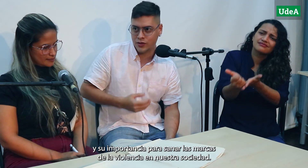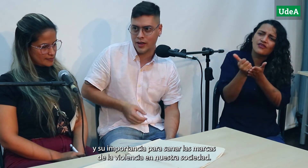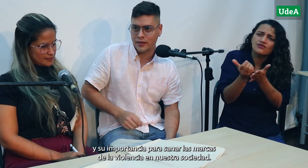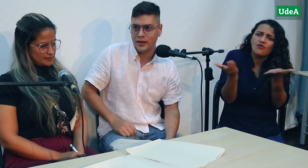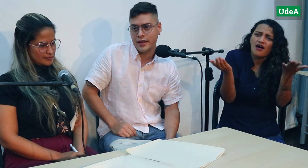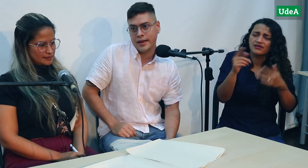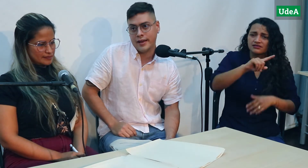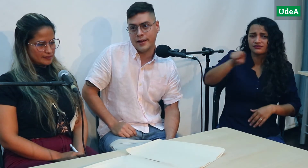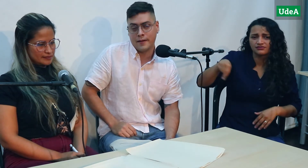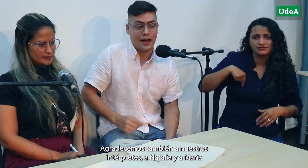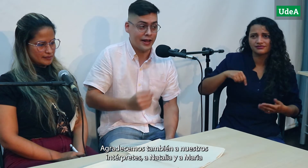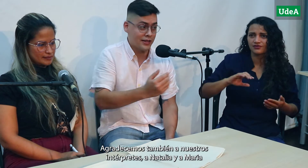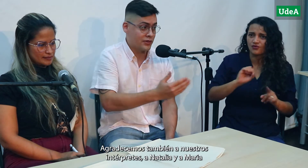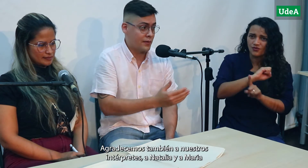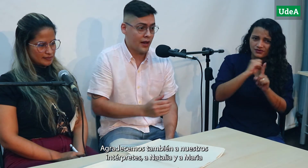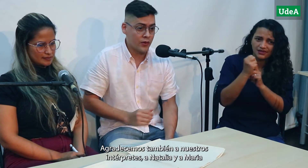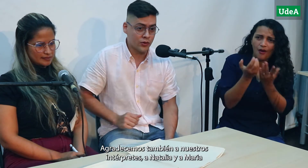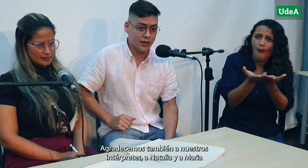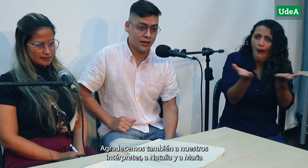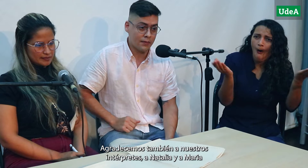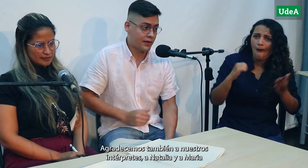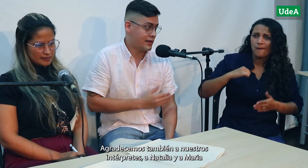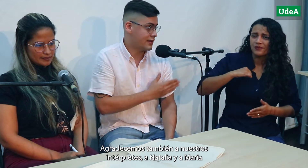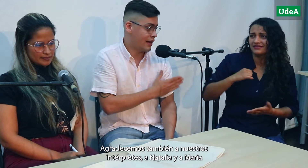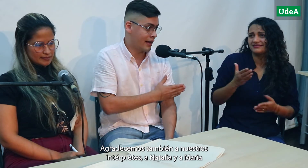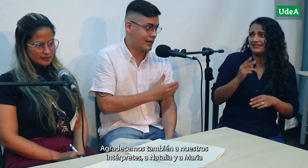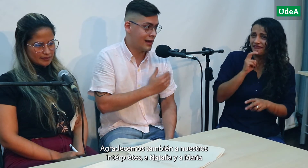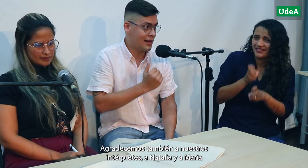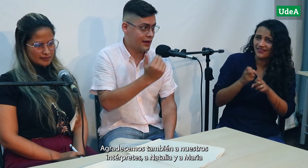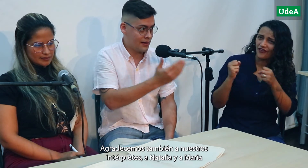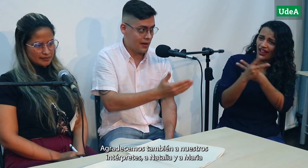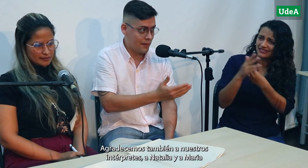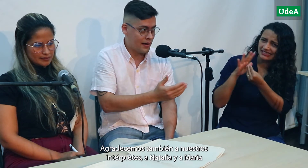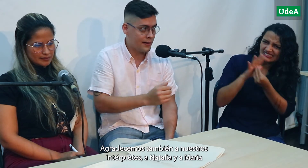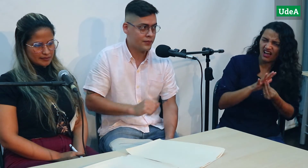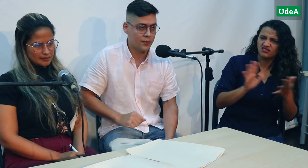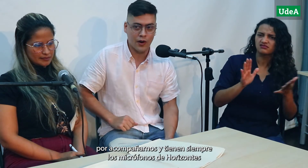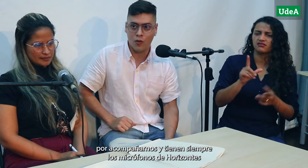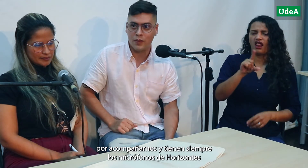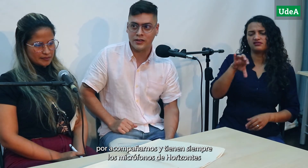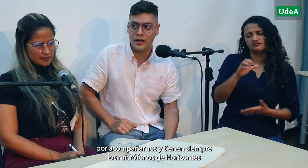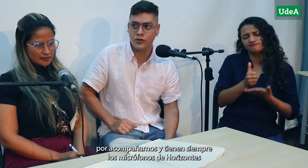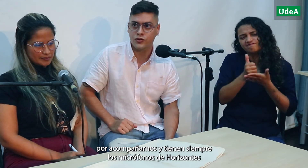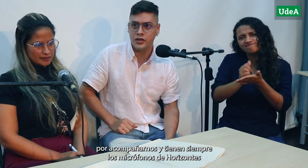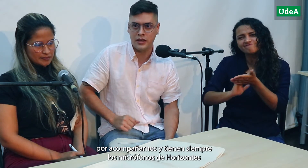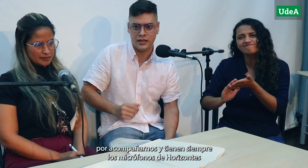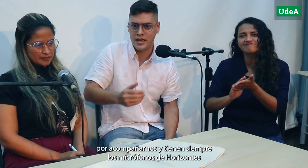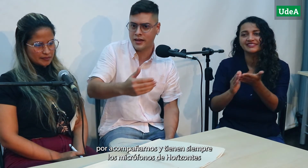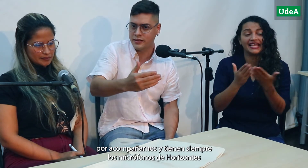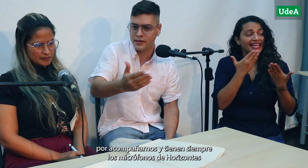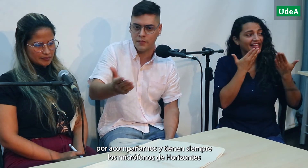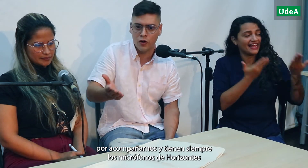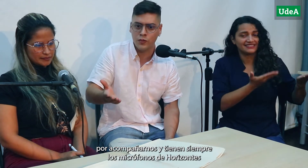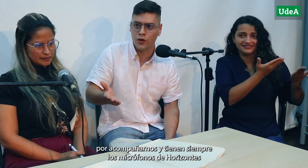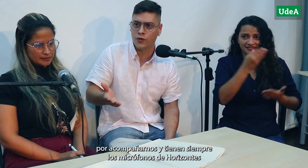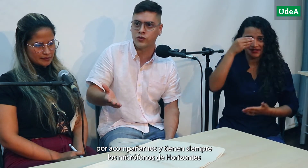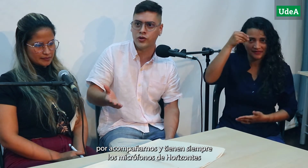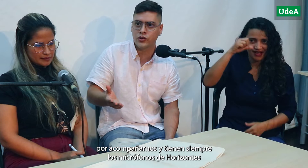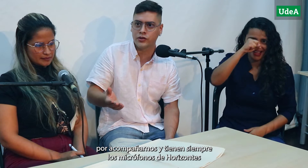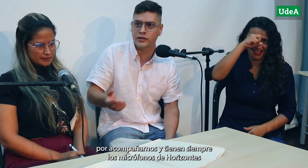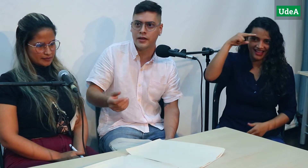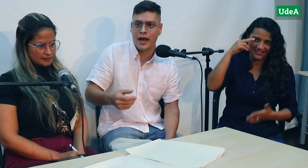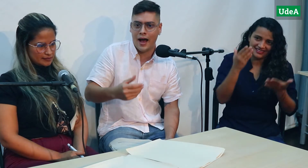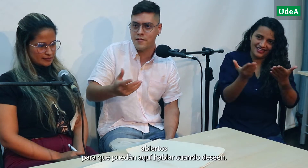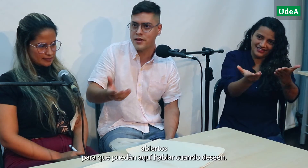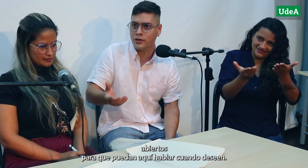esta sociedad. Agradecemos también a nuestros intérpretes, a Natalia y a María, por acompañarnos y tienen siempre los micrófonos